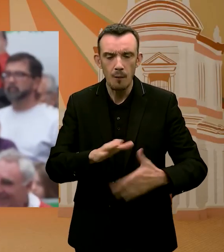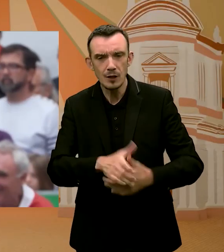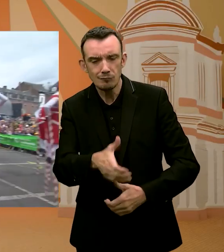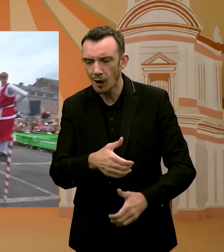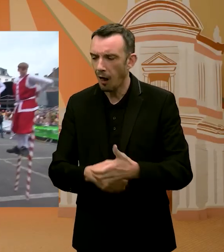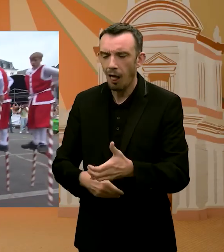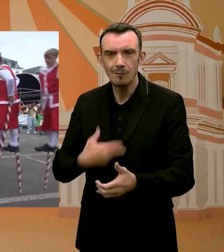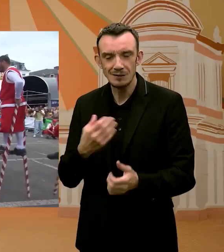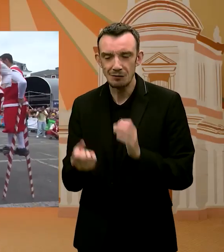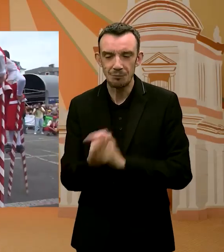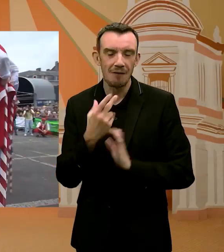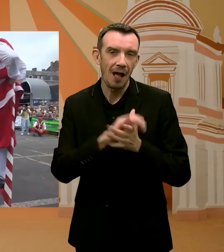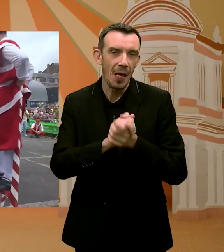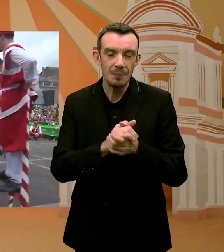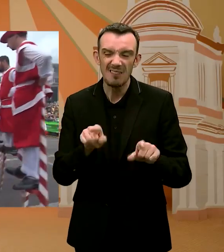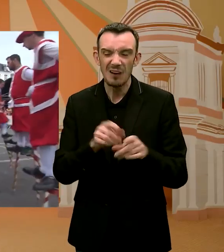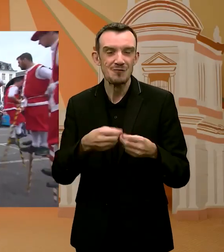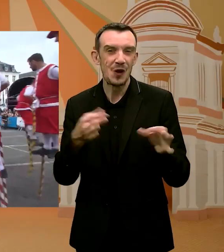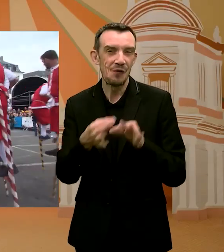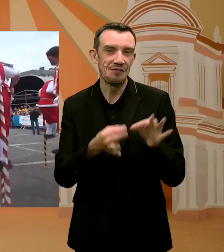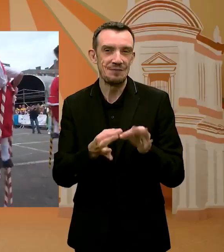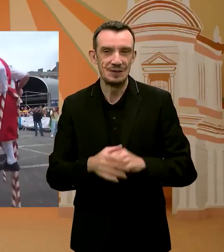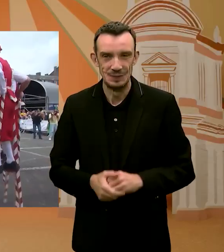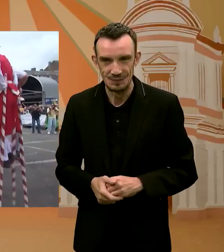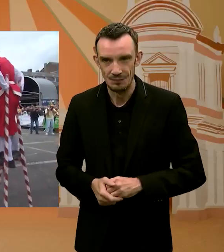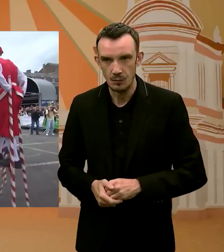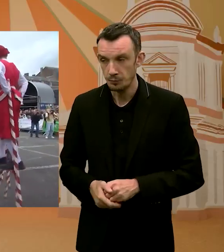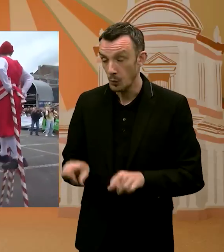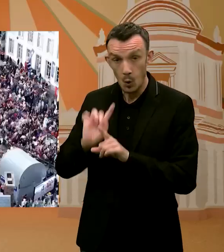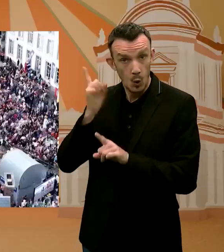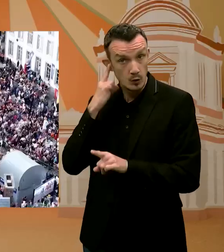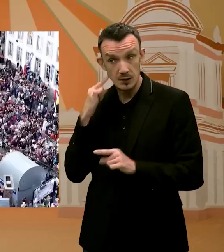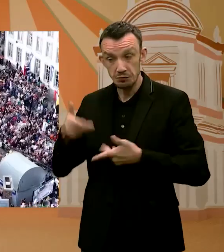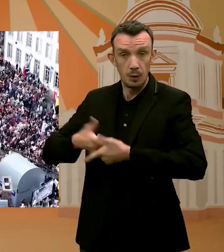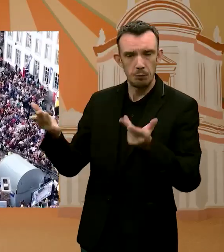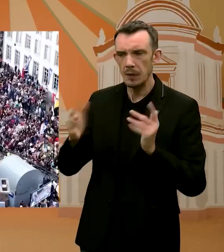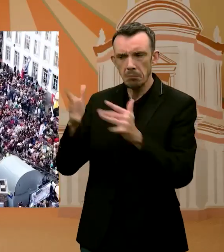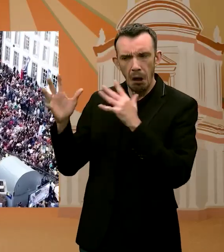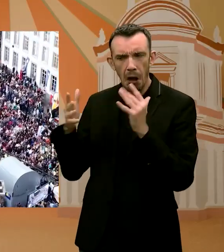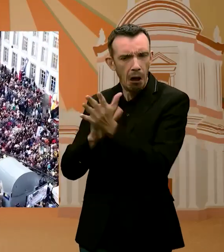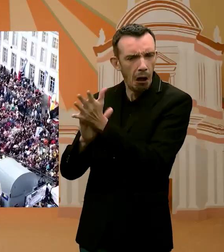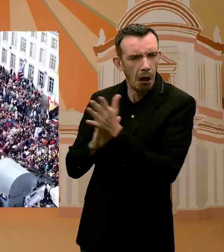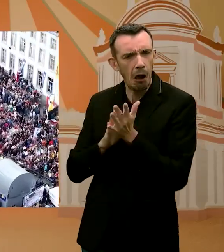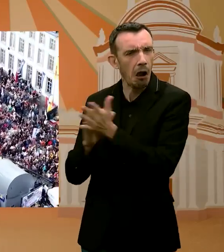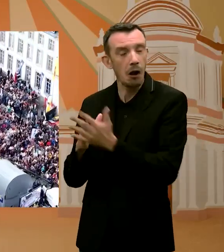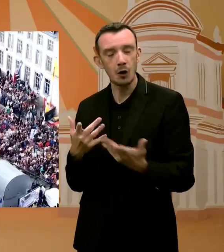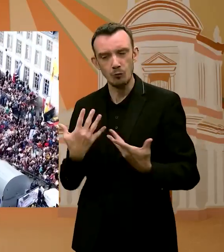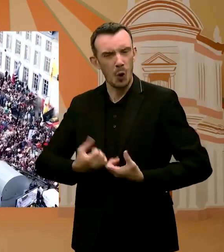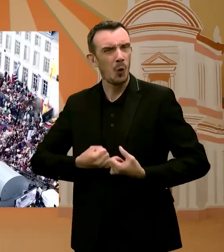Ça reste une grande famille. Oui, et puis sous la ferveur et les applaudissements du public aussi. Parce qu'il y a évidemment, pour les échasseurs, on parlait d'un